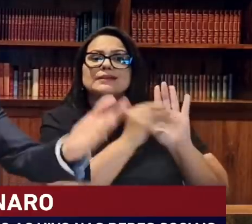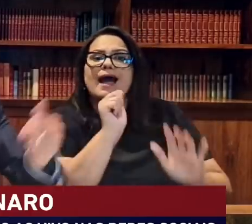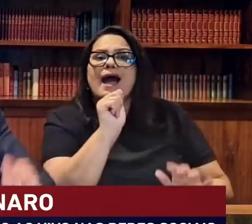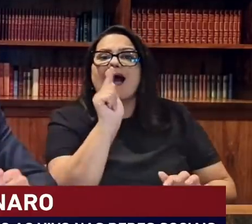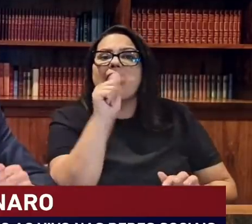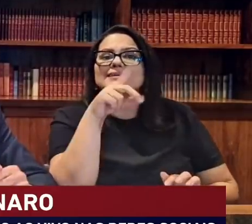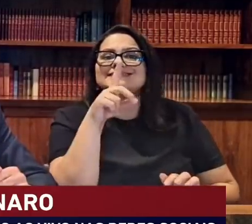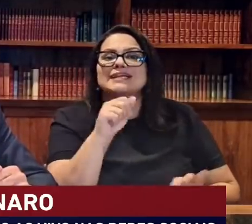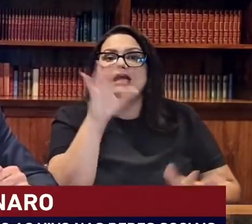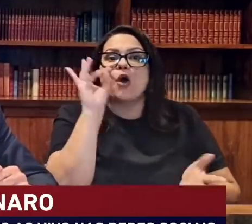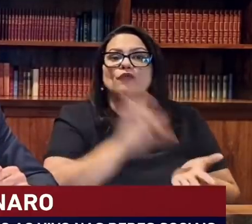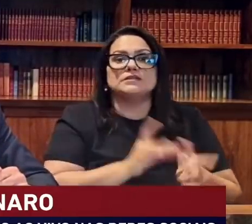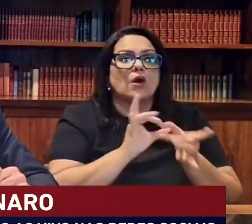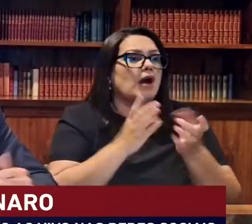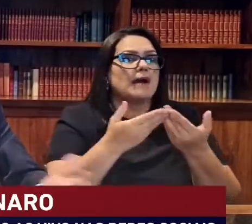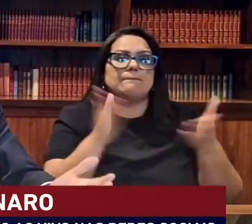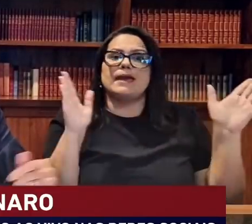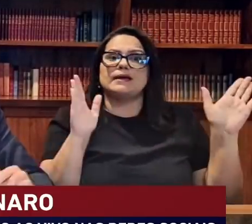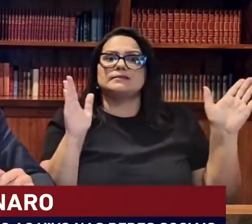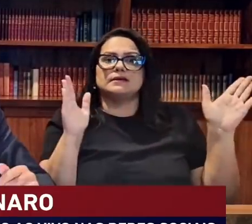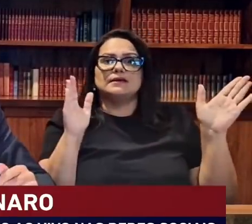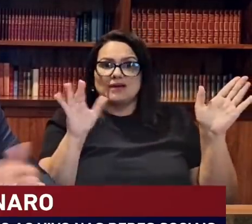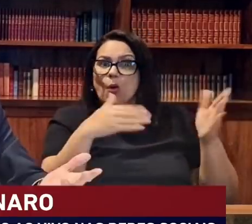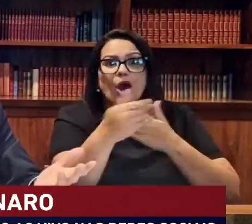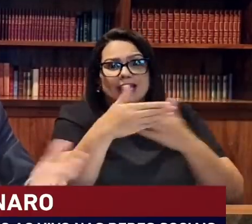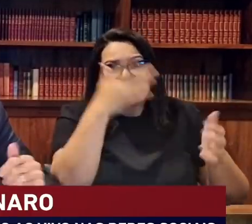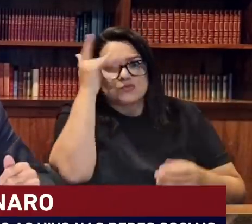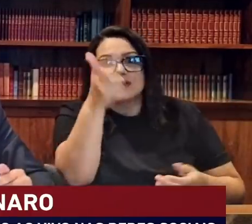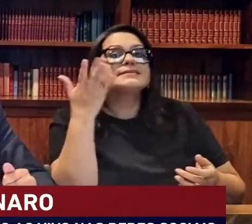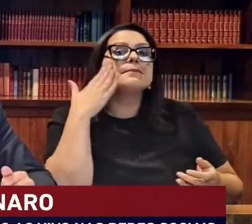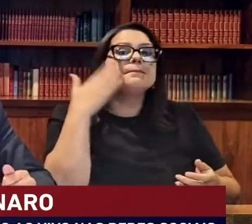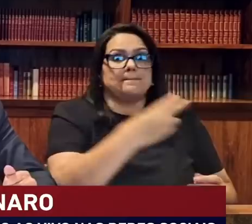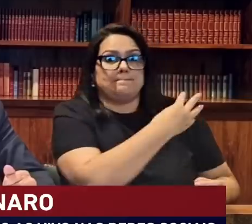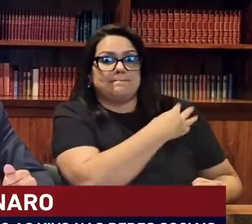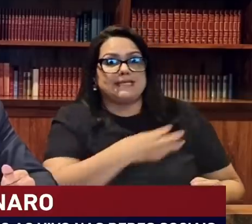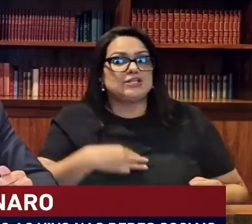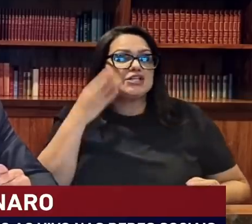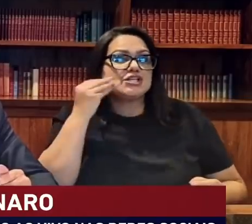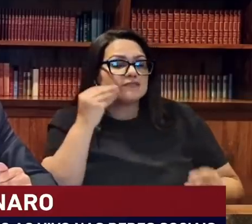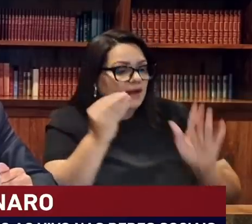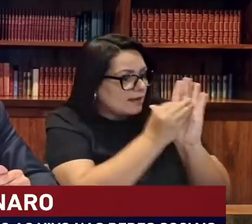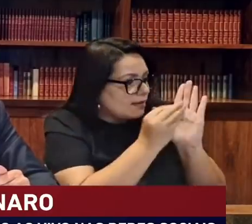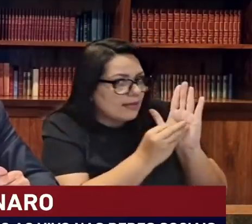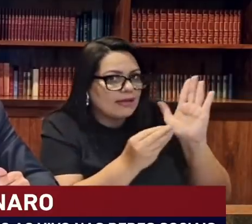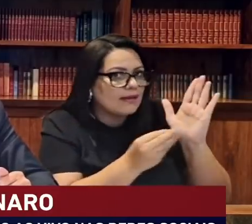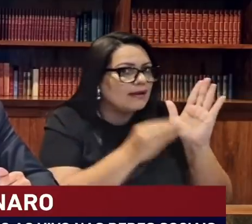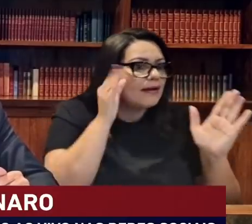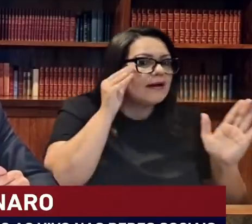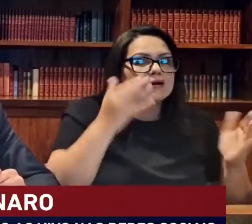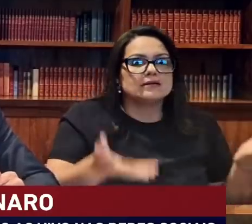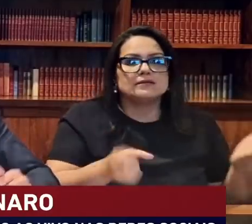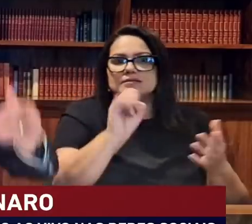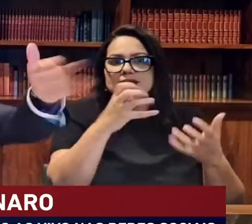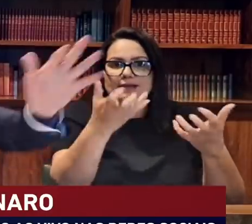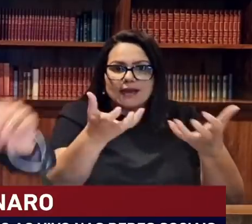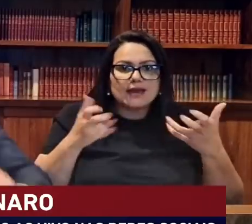ao público. É muito simples. Quando quer armar, ele vai pelado na piscina, vai num um fim de